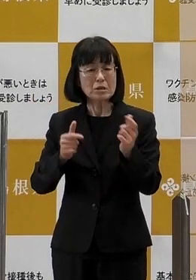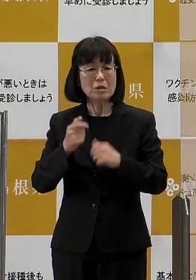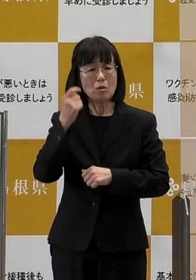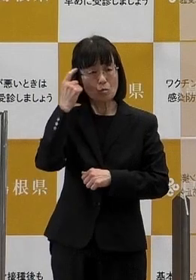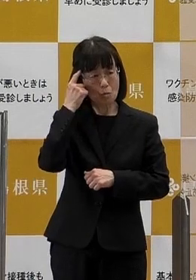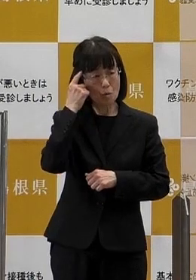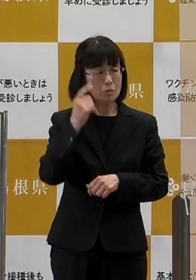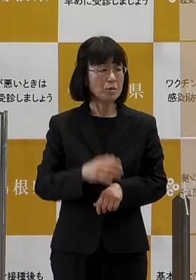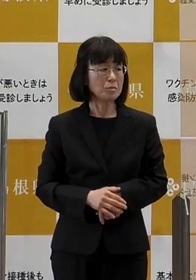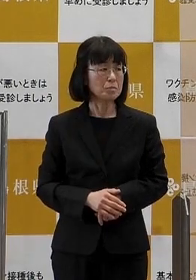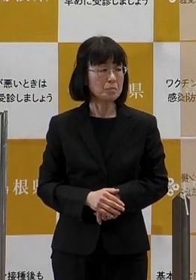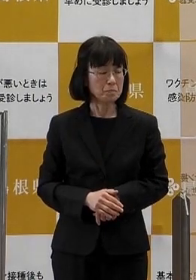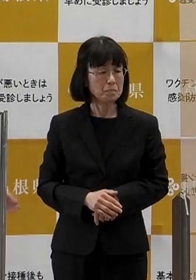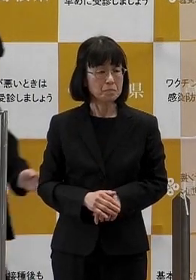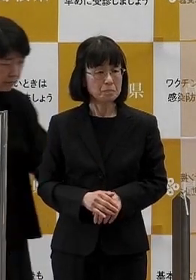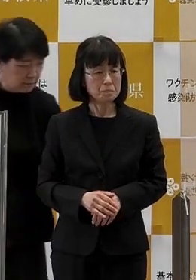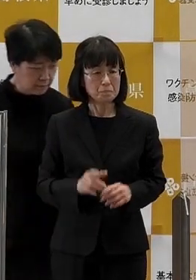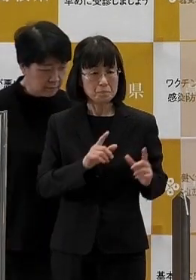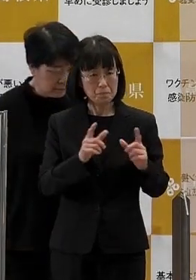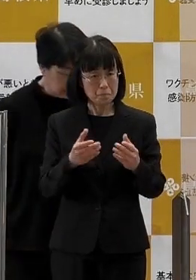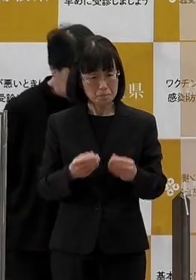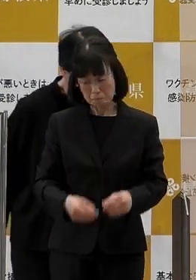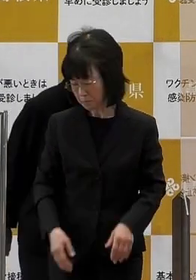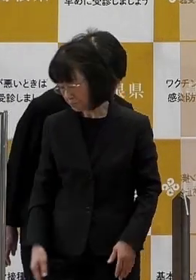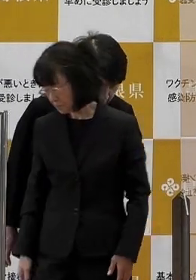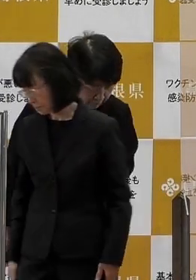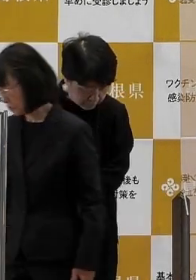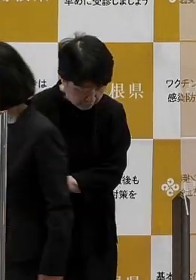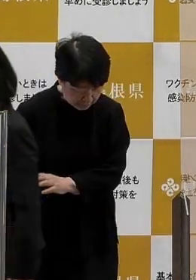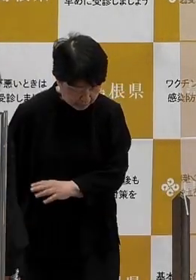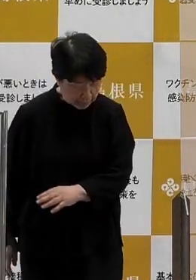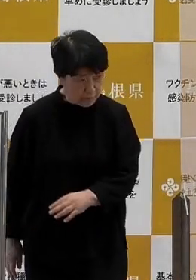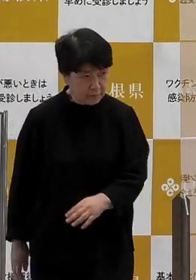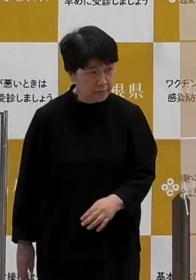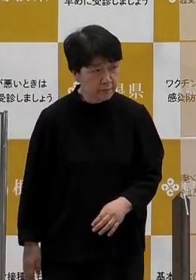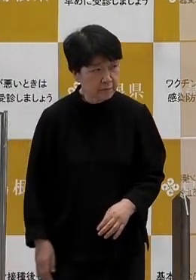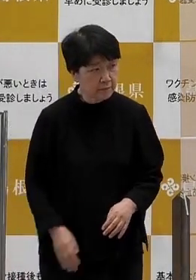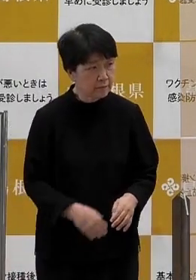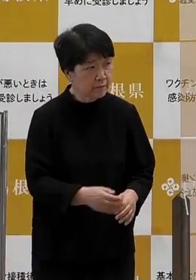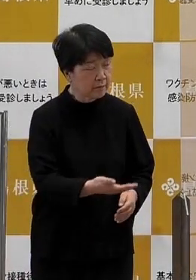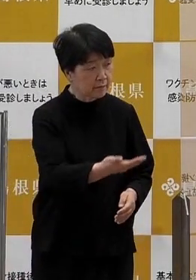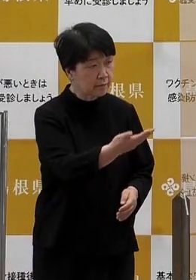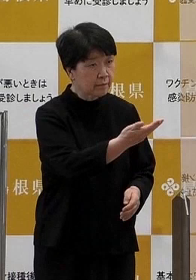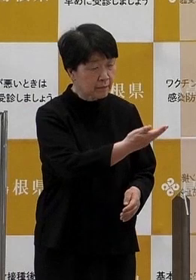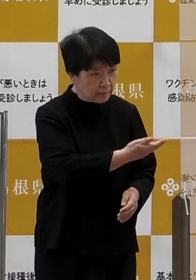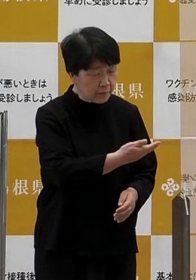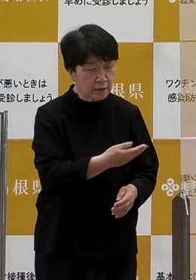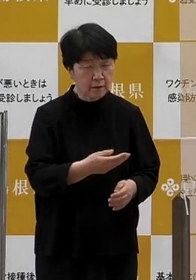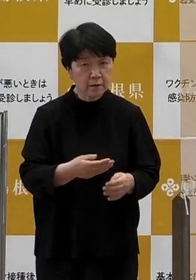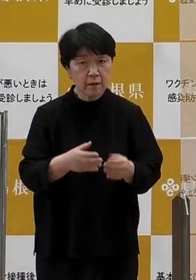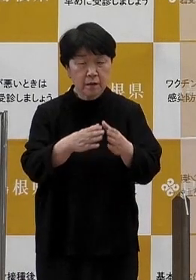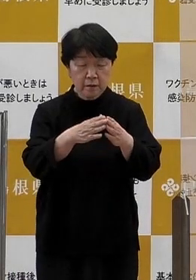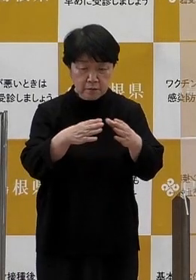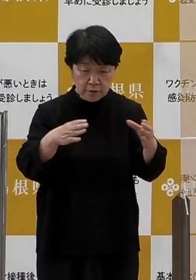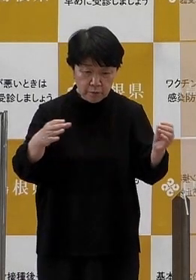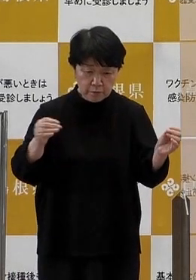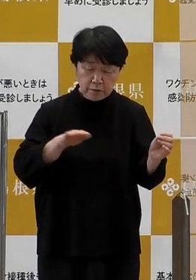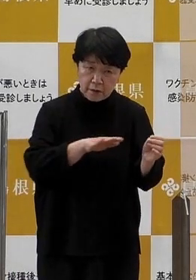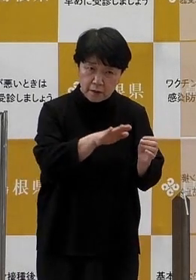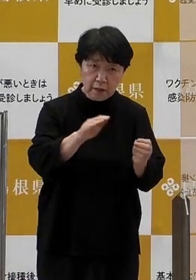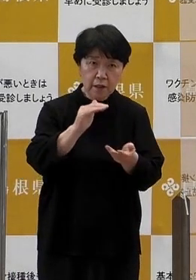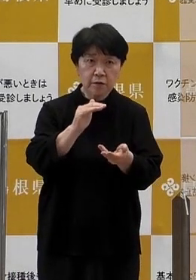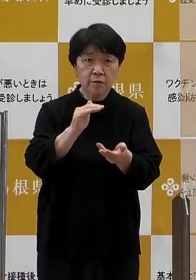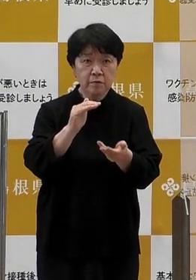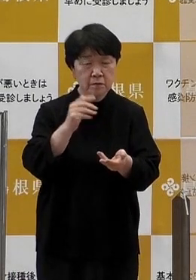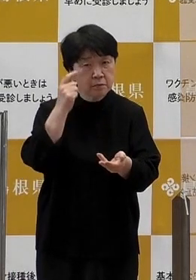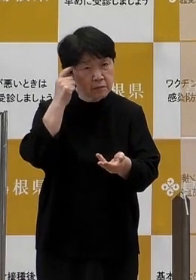はい、どうぞ。 はい、すみません、ありがとうございます。先ほど日本全体のことにも少し触れられたと思うんですけども、まあ、